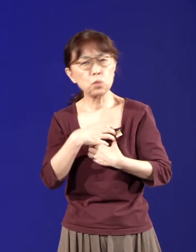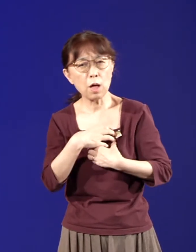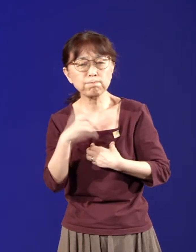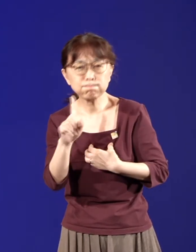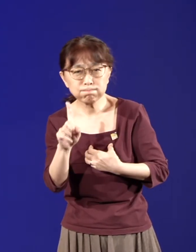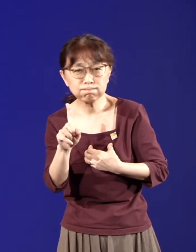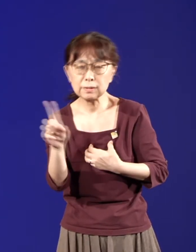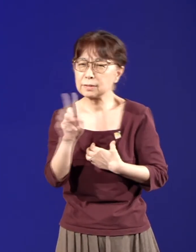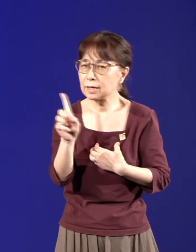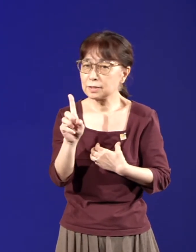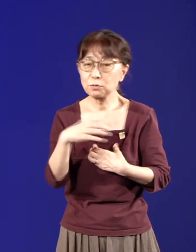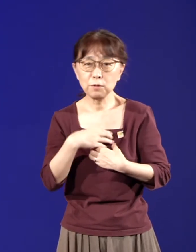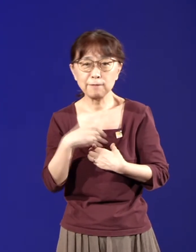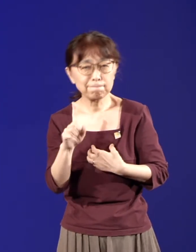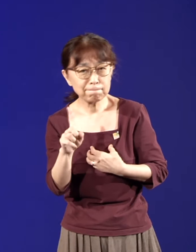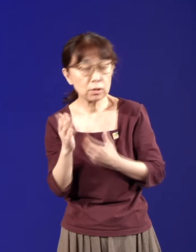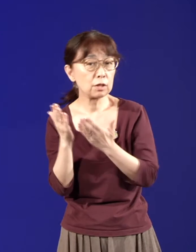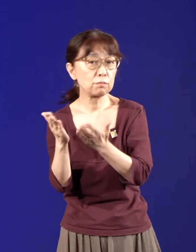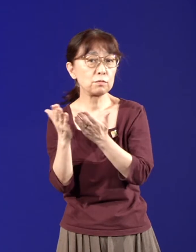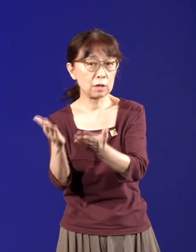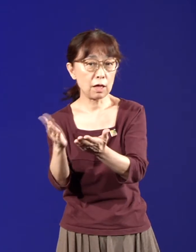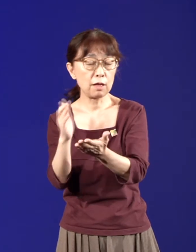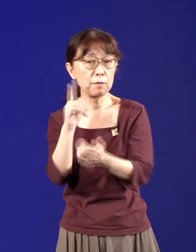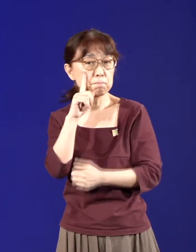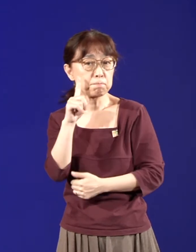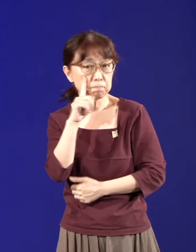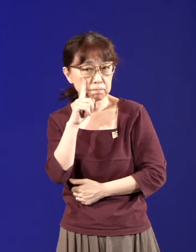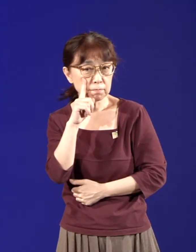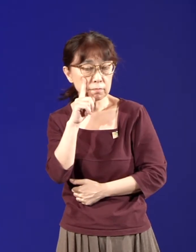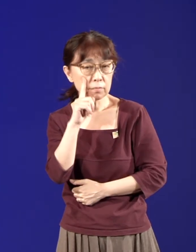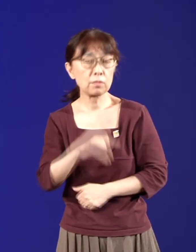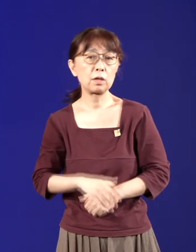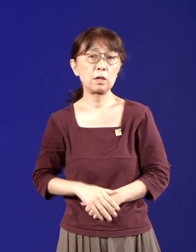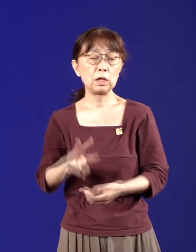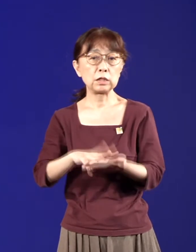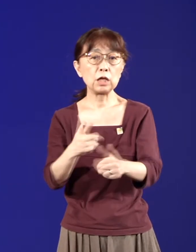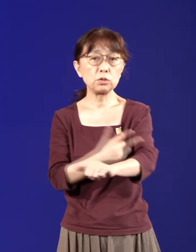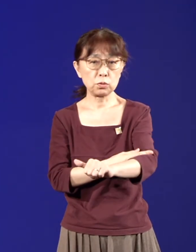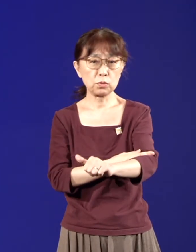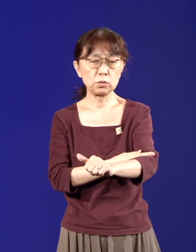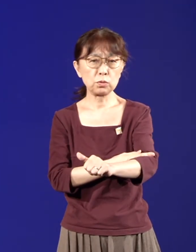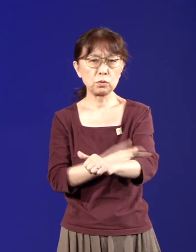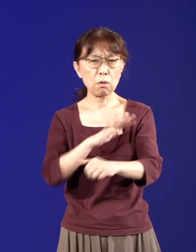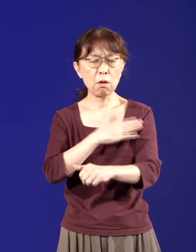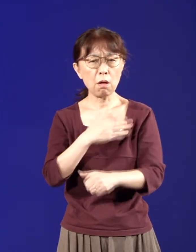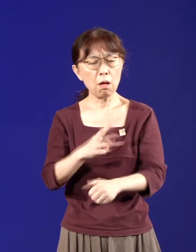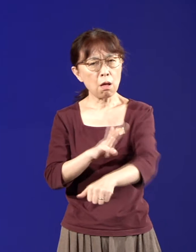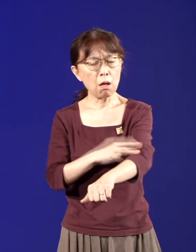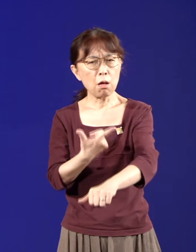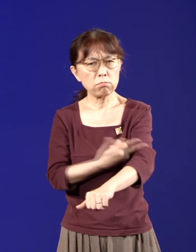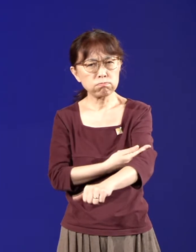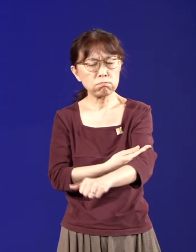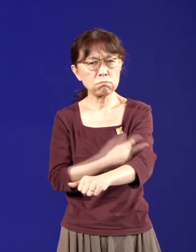ことが不安ですかということをお尋ねをいたしましたら、接種時の副反応というふうに